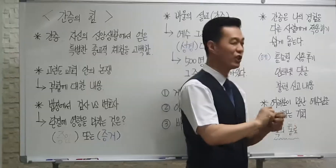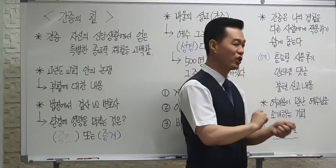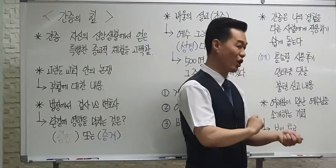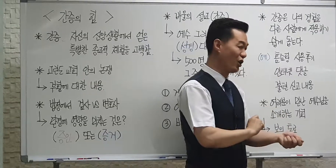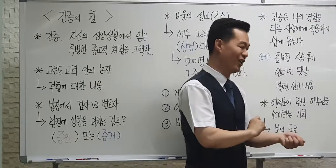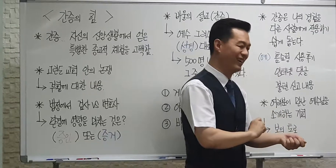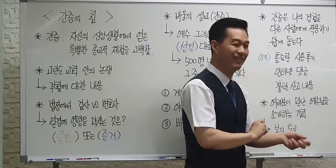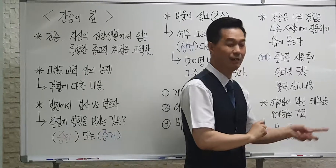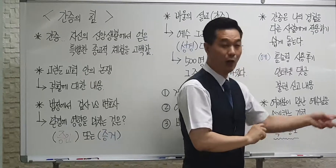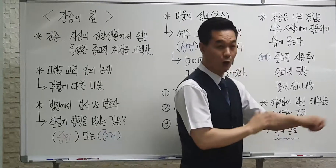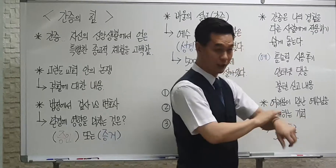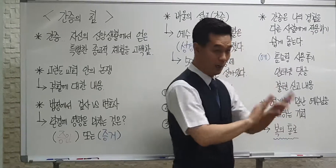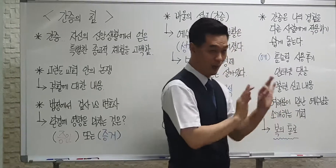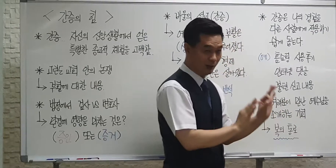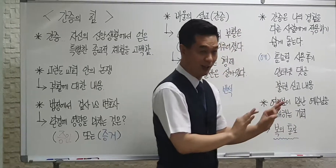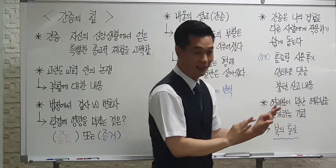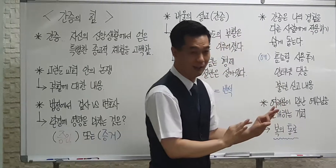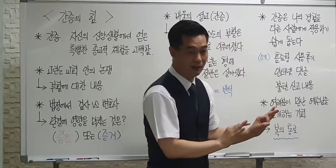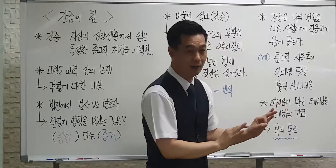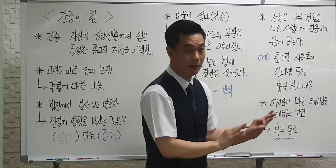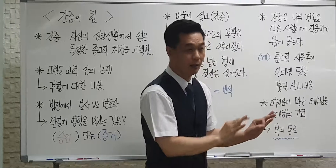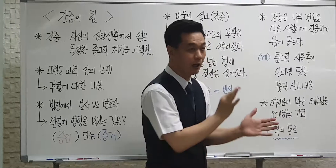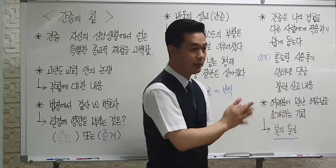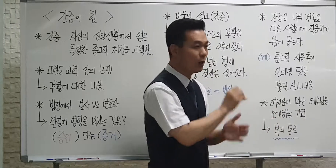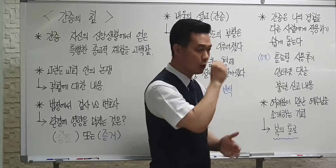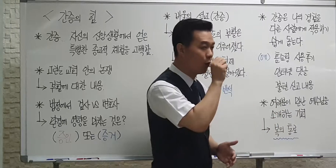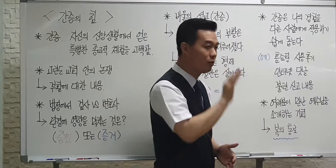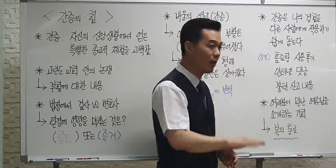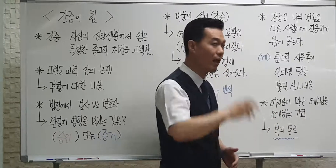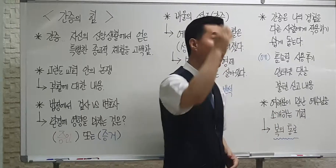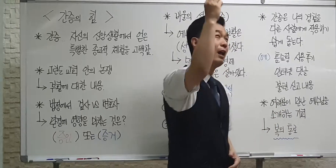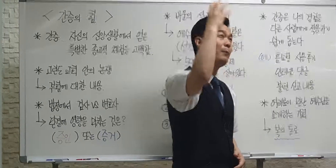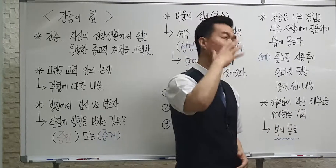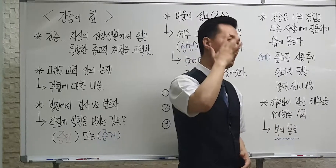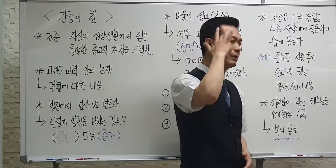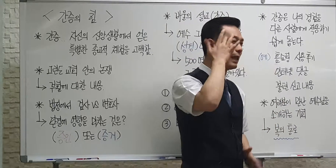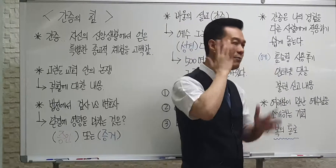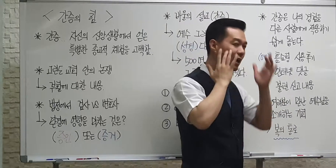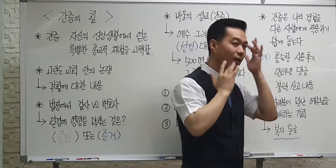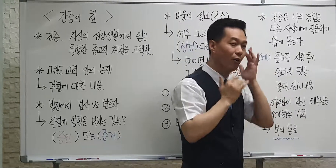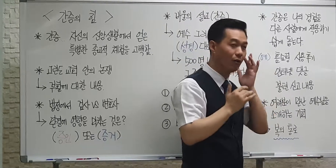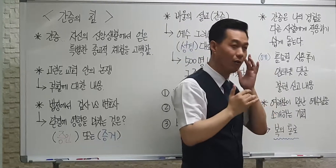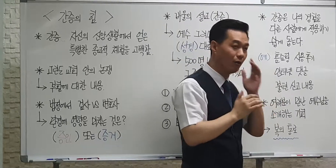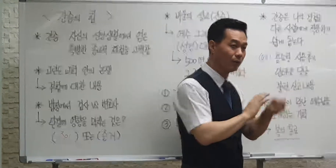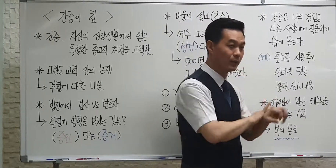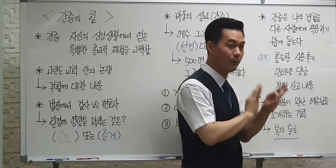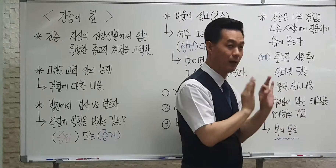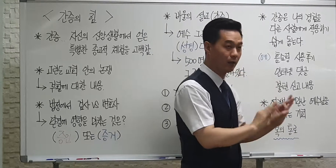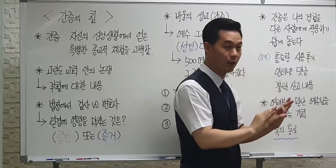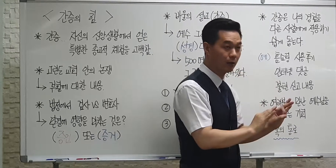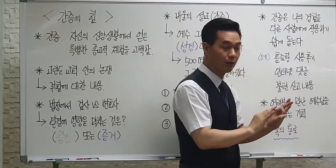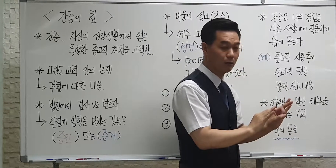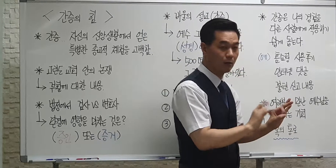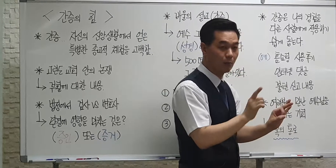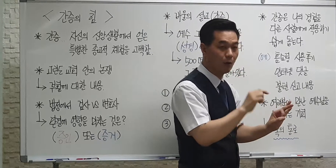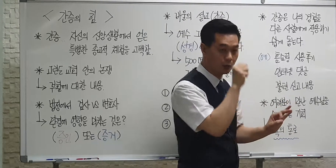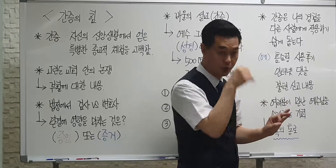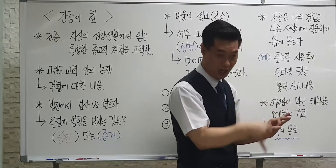찢어져요. 잘 봐야 돼. 네, 싸고 좋은데 햇볕 나면 땀 나요. 잘 봐야 돼. 뭐가 좋지